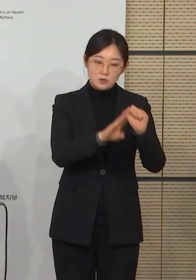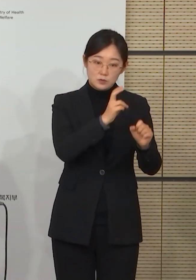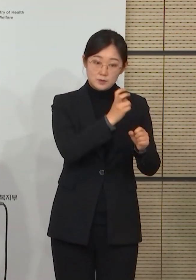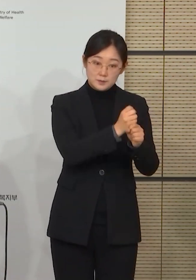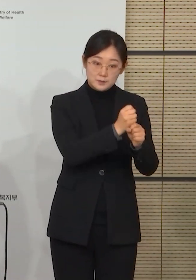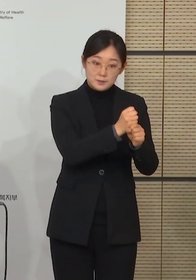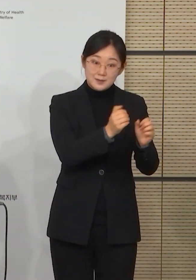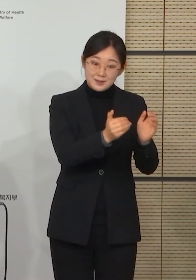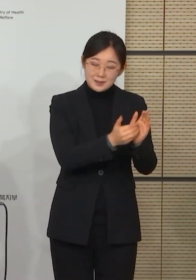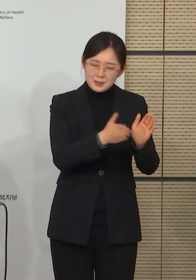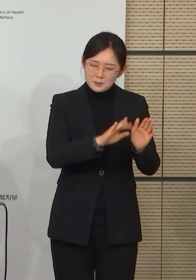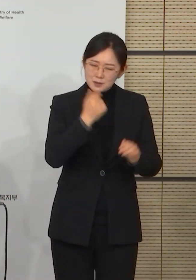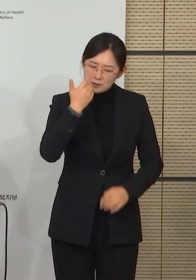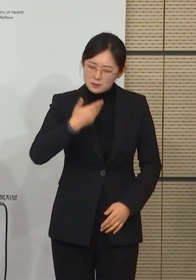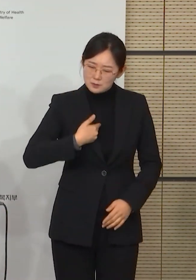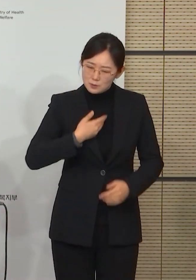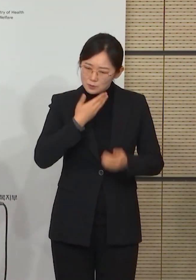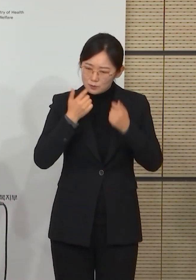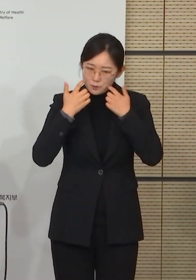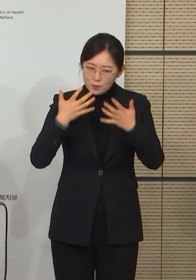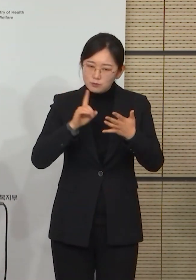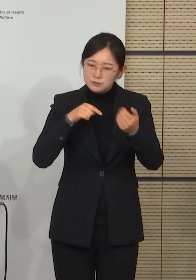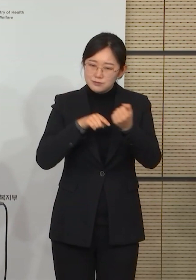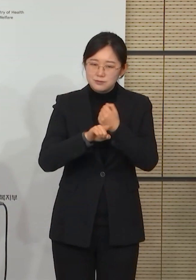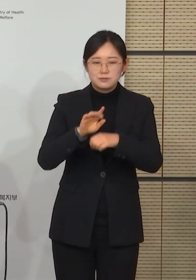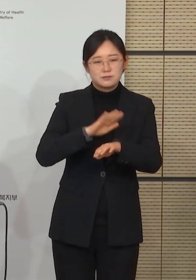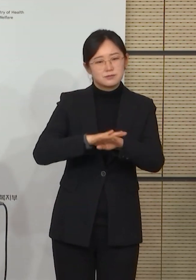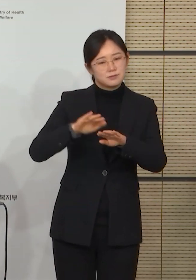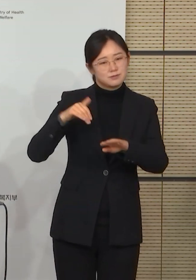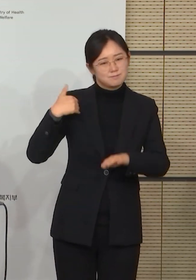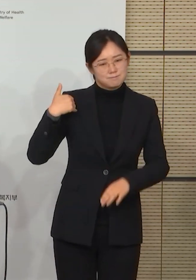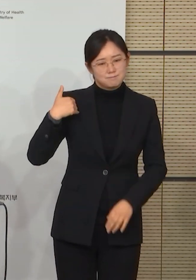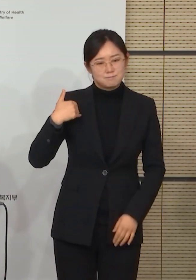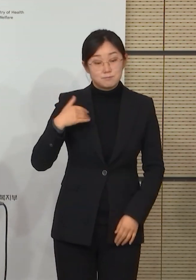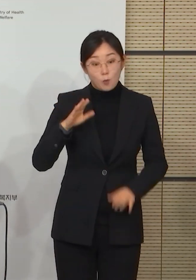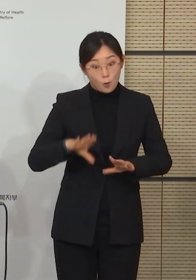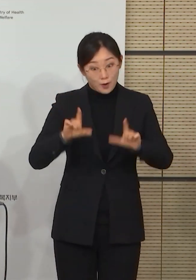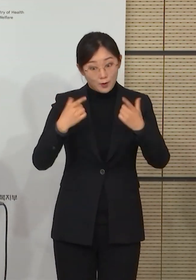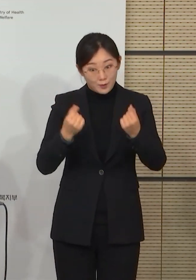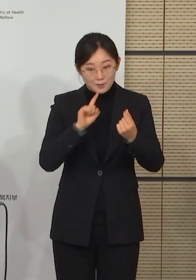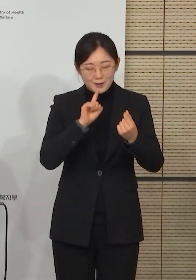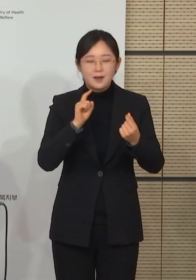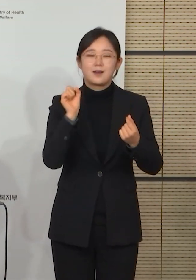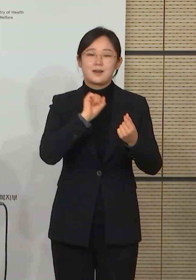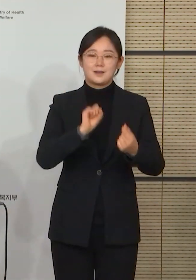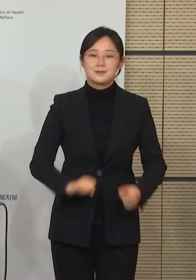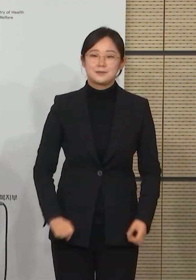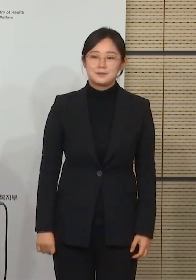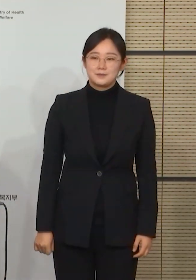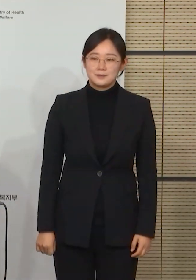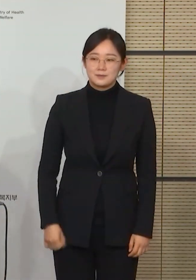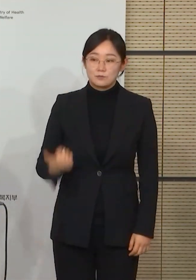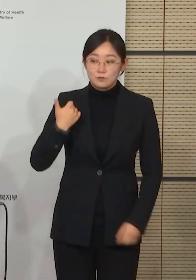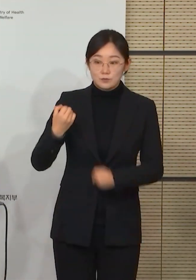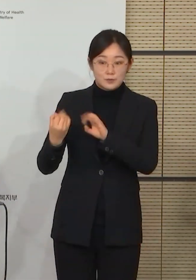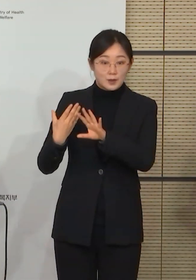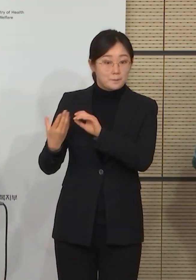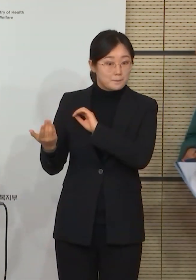질문의 요지가 제가 잘 이해가 안 되는데 예, 올해도 같으냐? 아, 그런 건가요? 그거 누가?